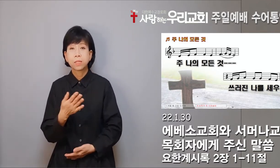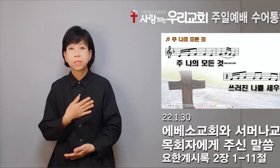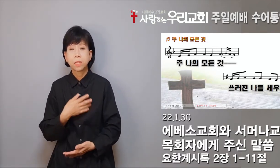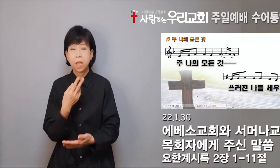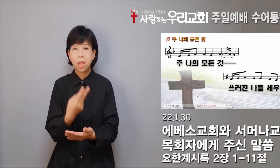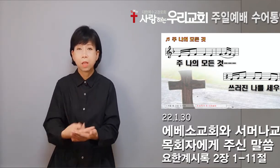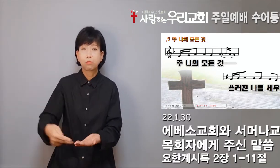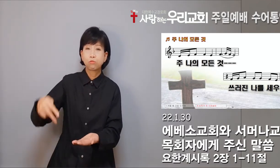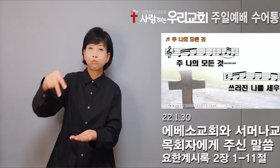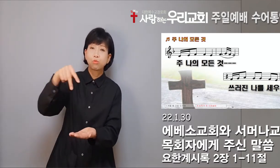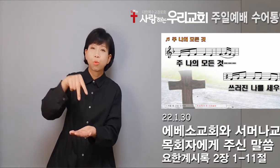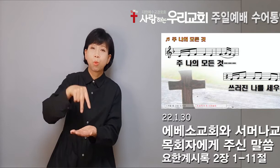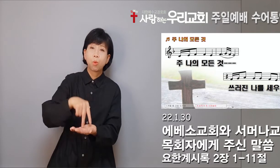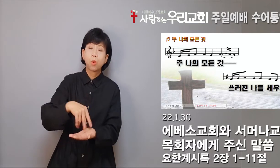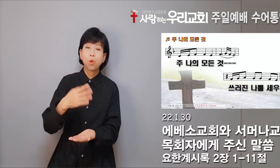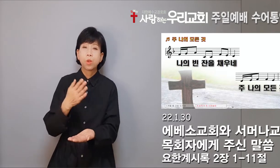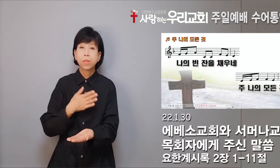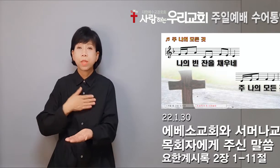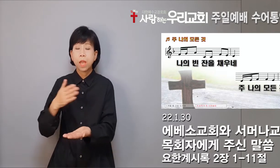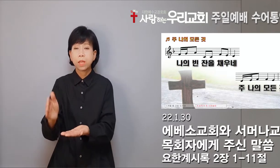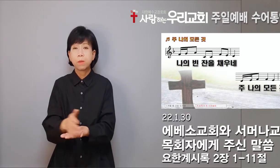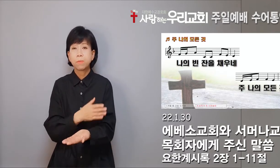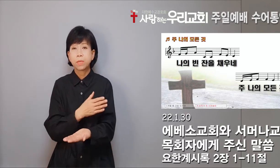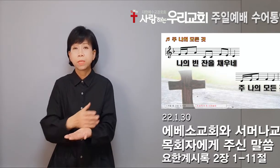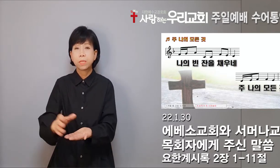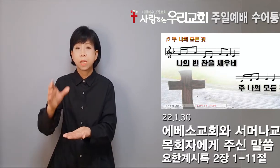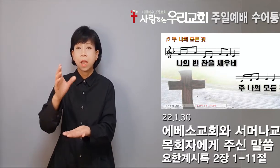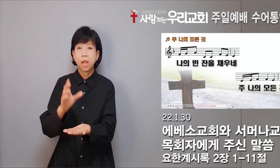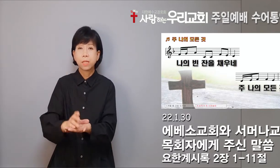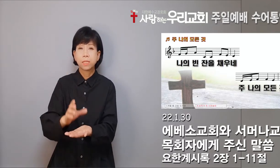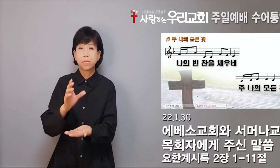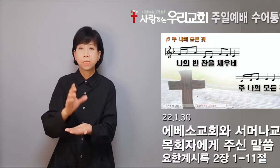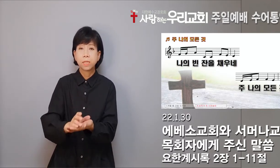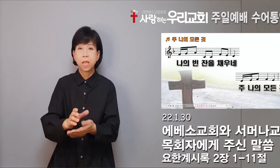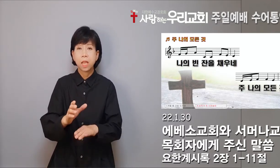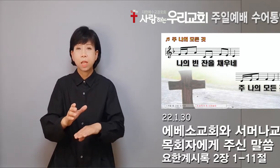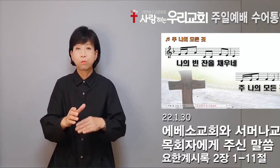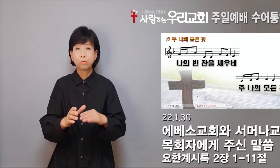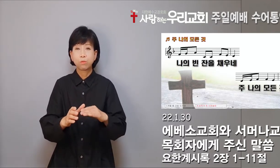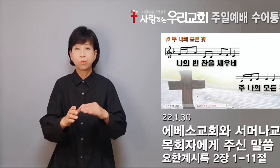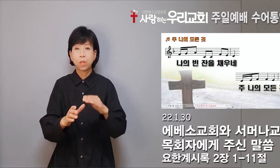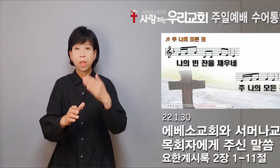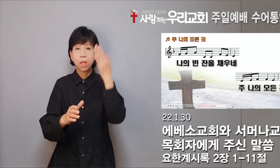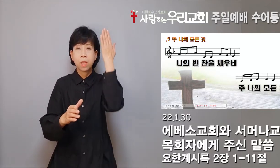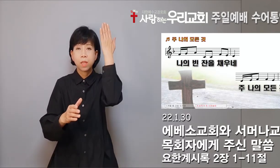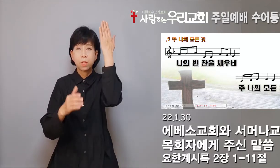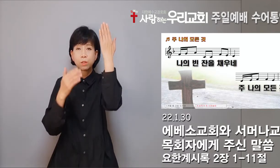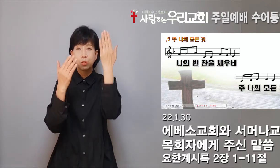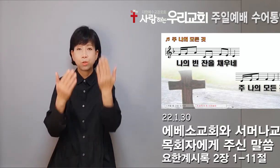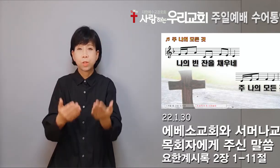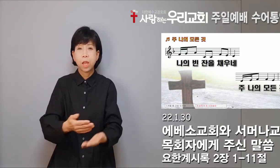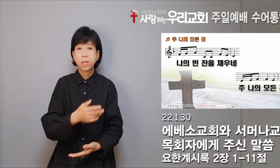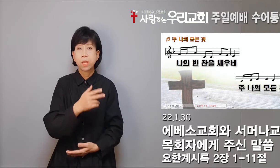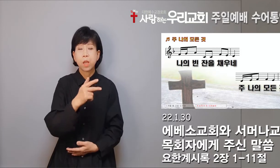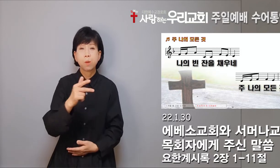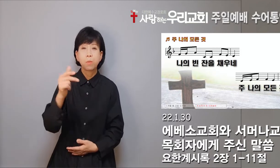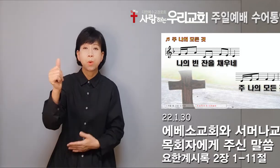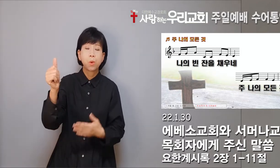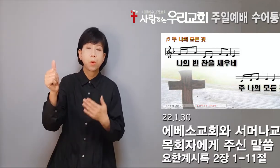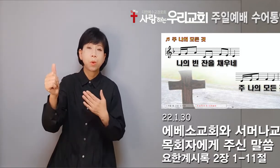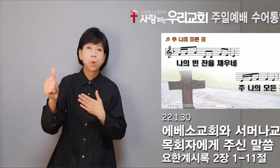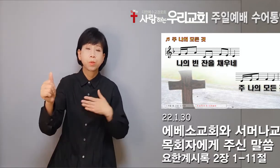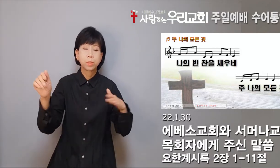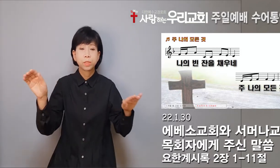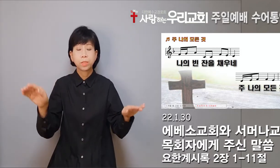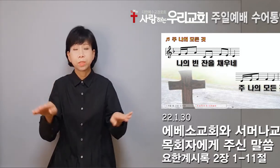쓰러진 나를 세우고 나의 빈잔을 세우네. 주